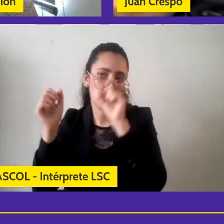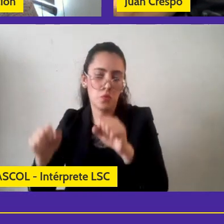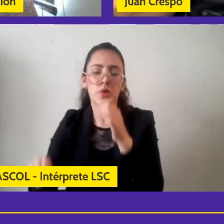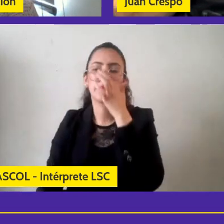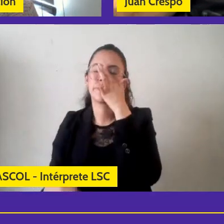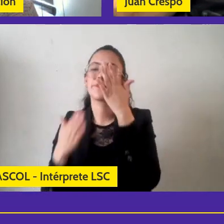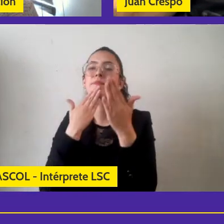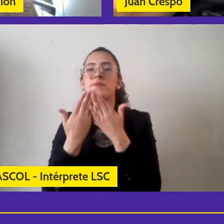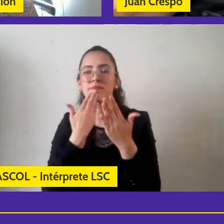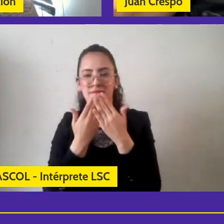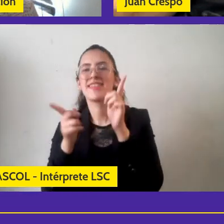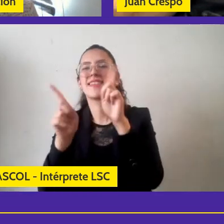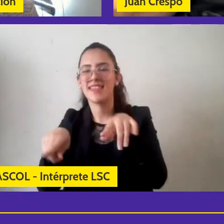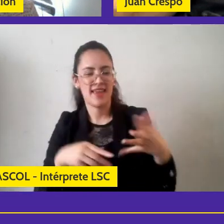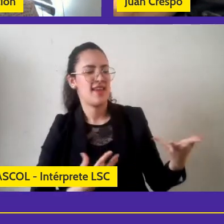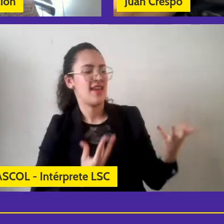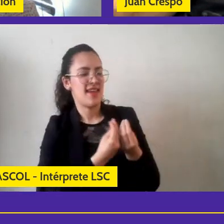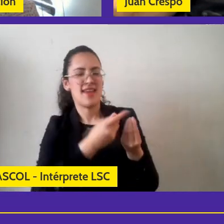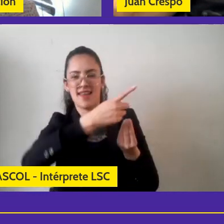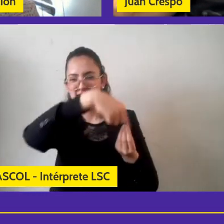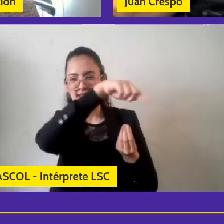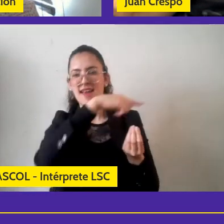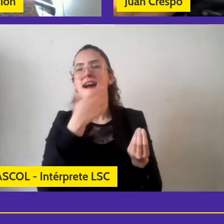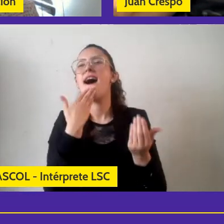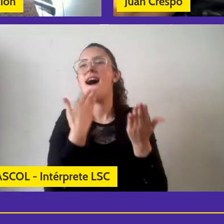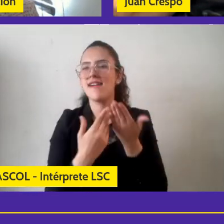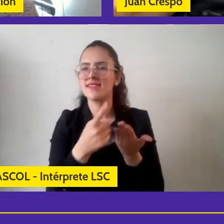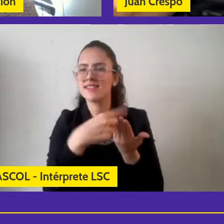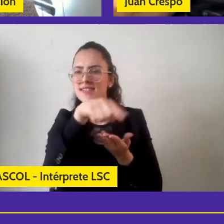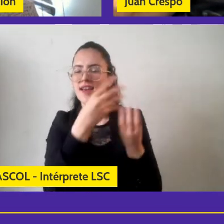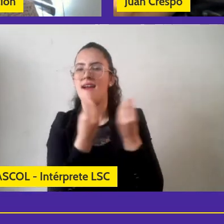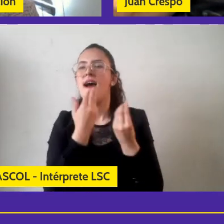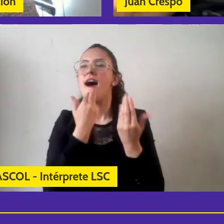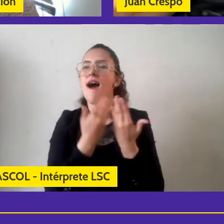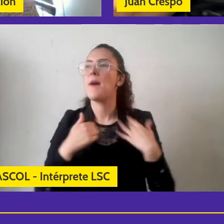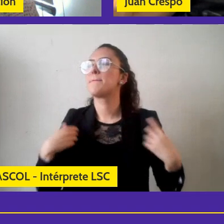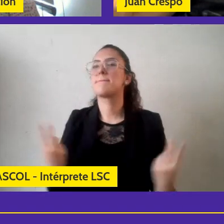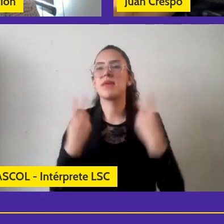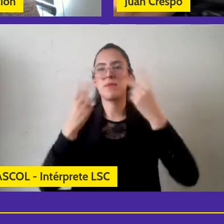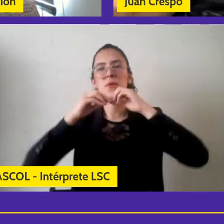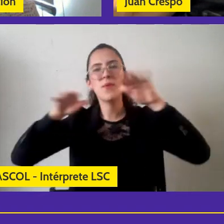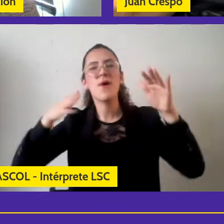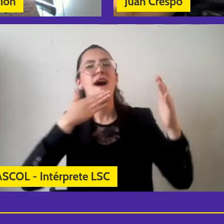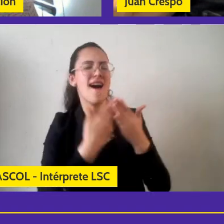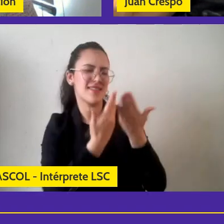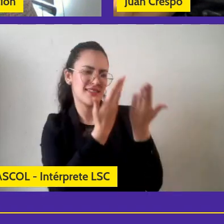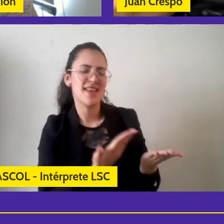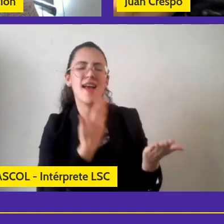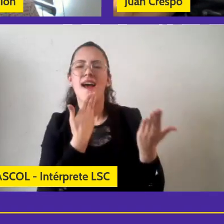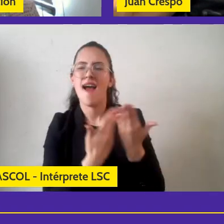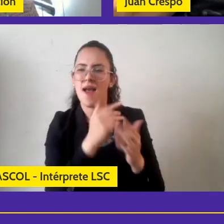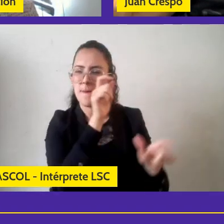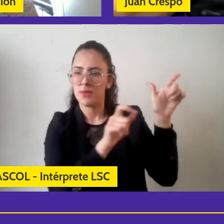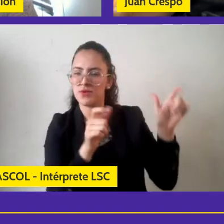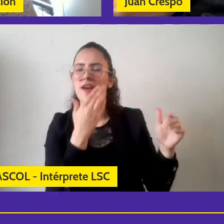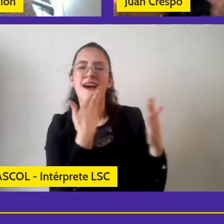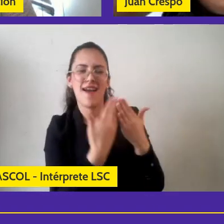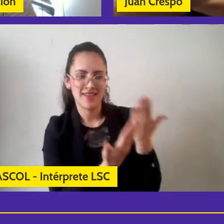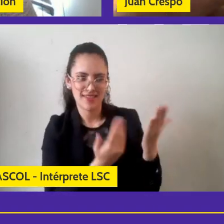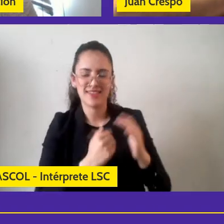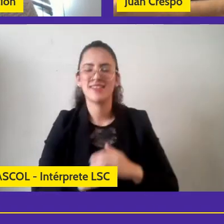también al equipo que hizo posible que estemos al aire y que está detrás de cámaras. Muchas